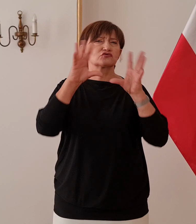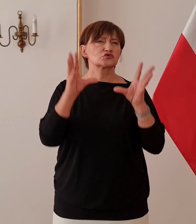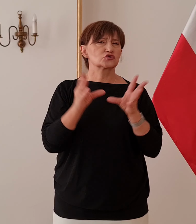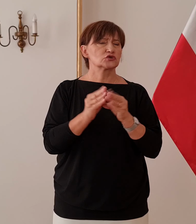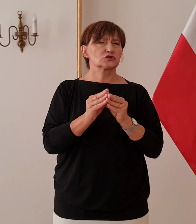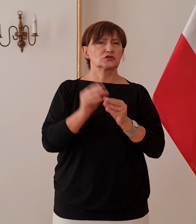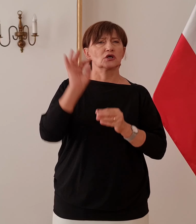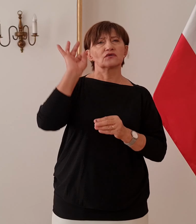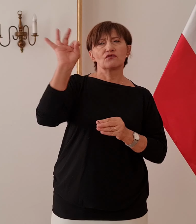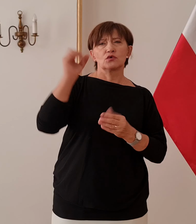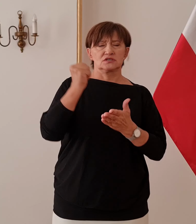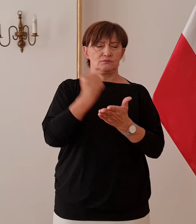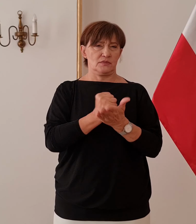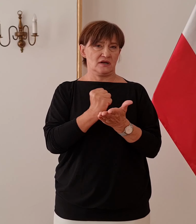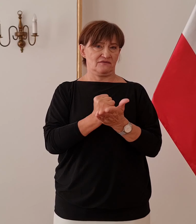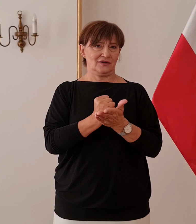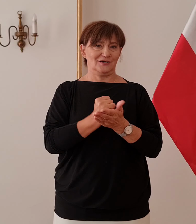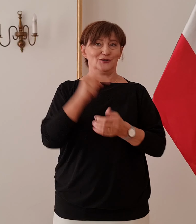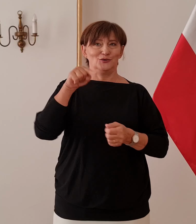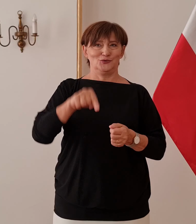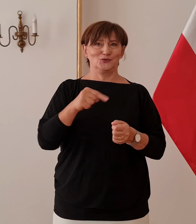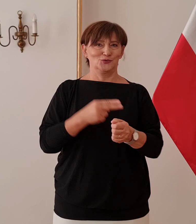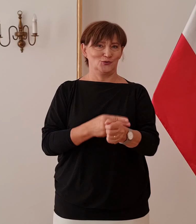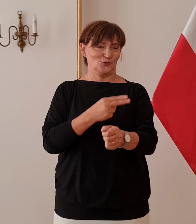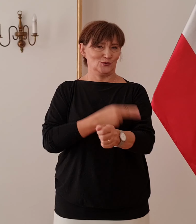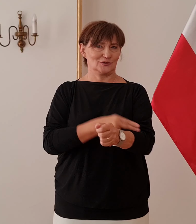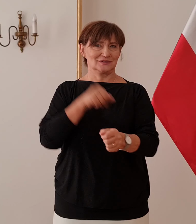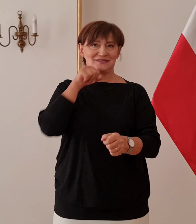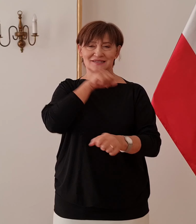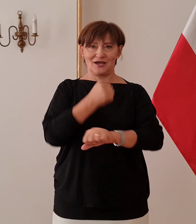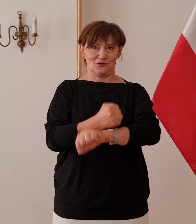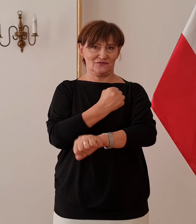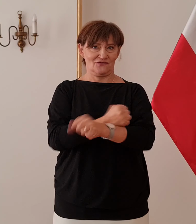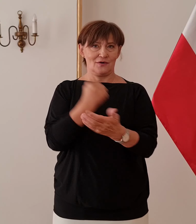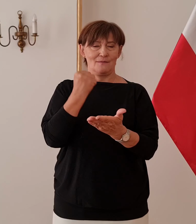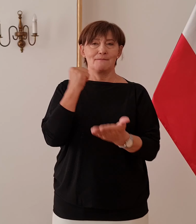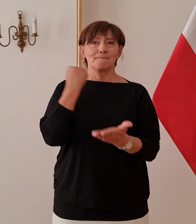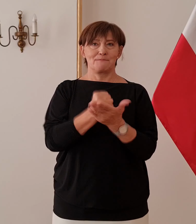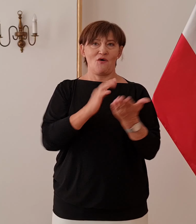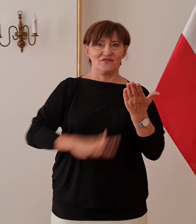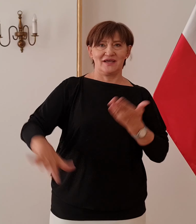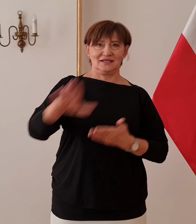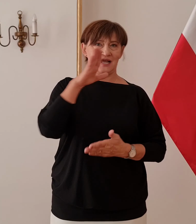sprawy, a urzędnicy udzielą Ci niezbędnej pomocy.